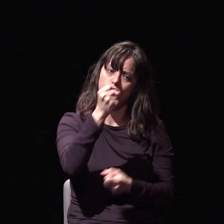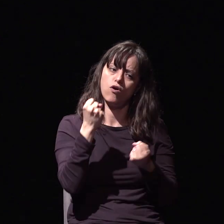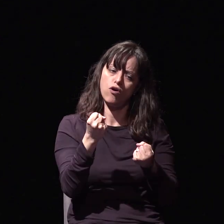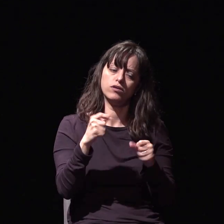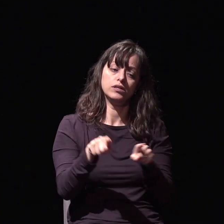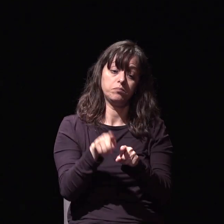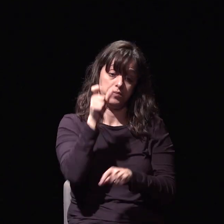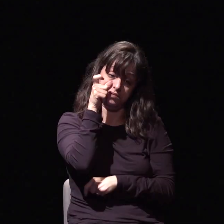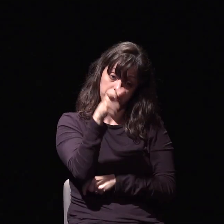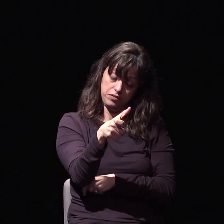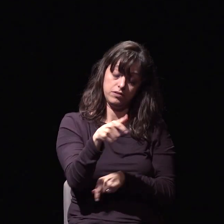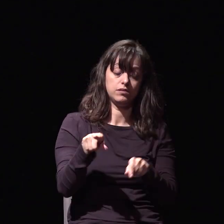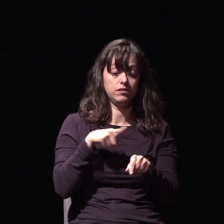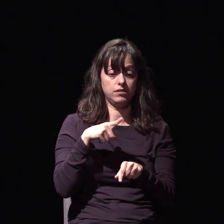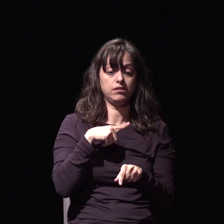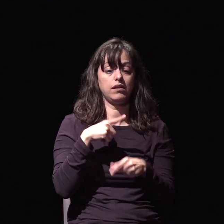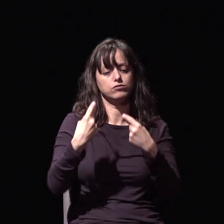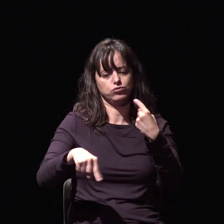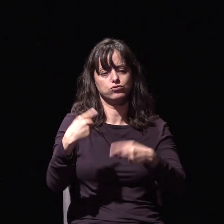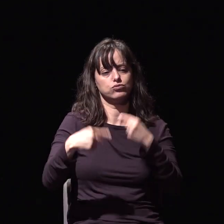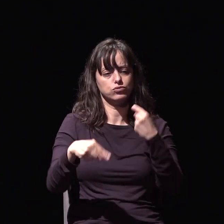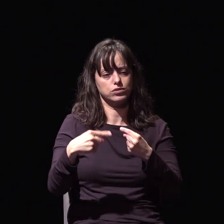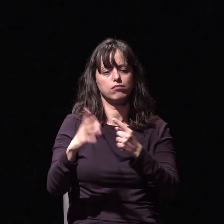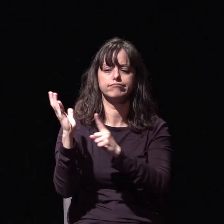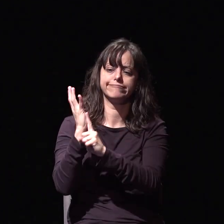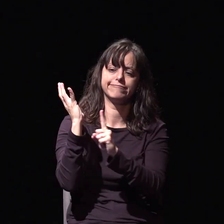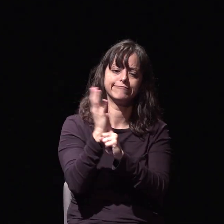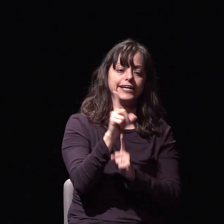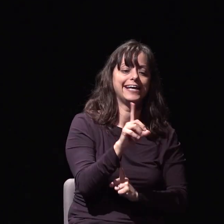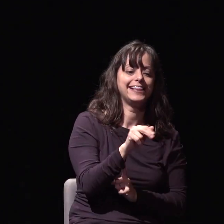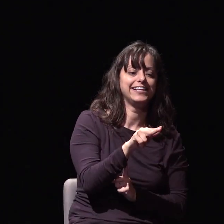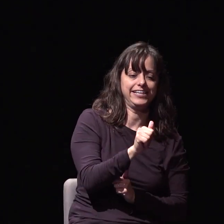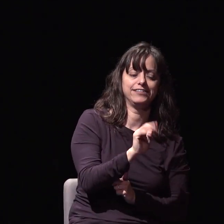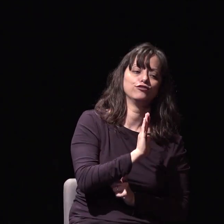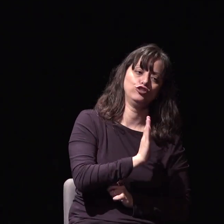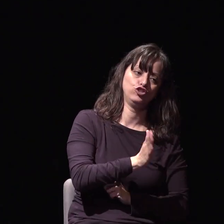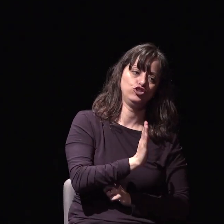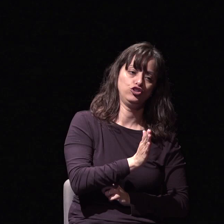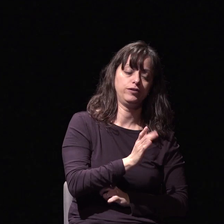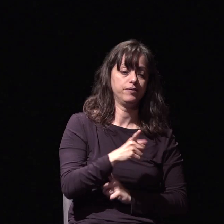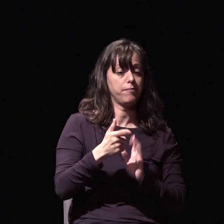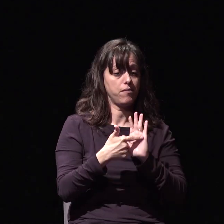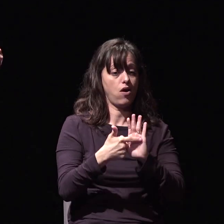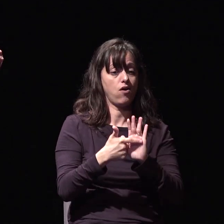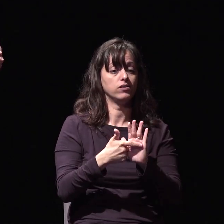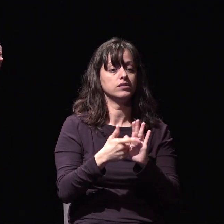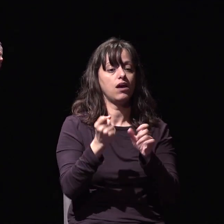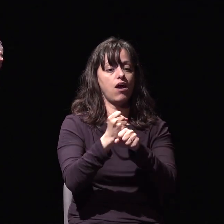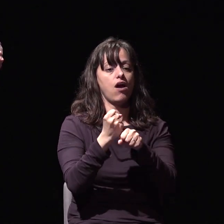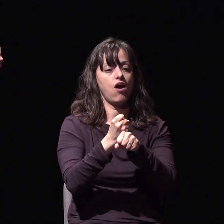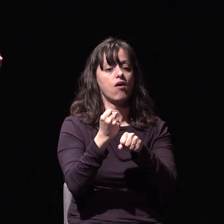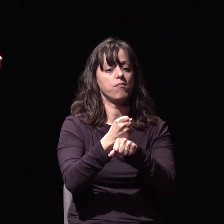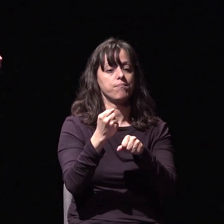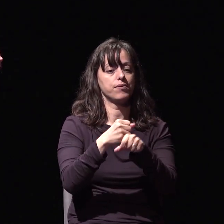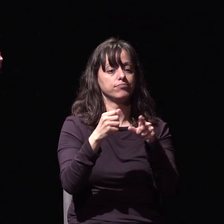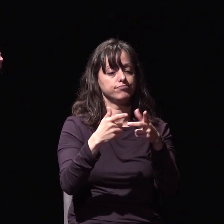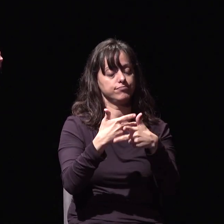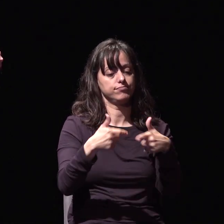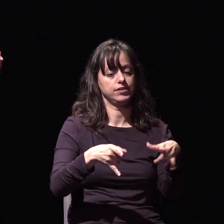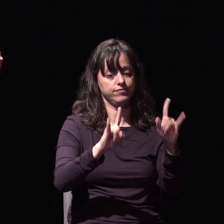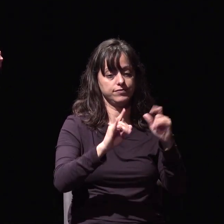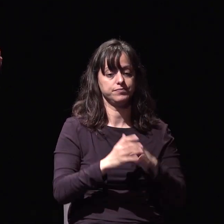ela vem contaminada por essa discussão e isso aparece em todas as obras, né? Especificamente sobre o